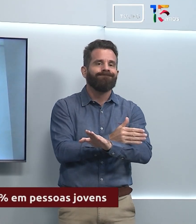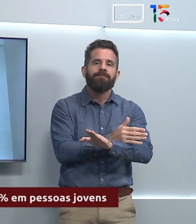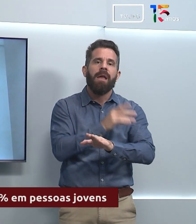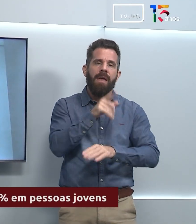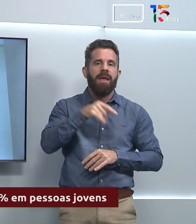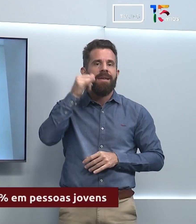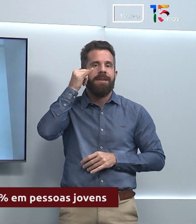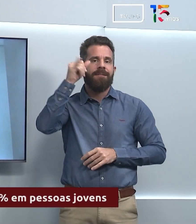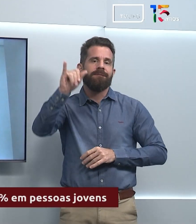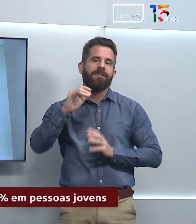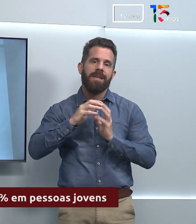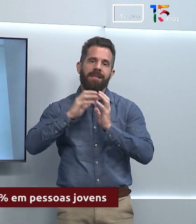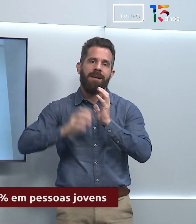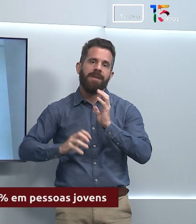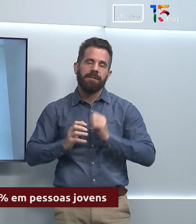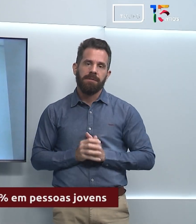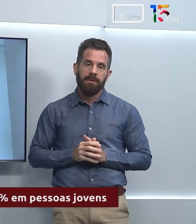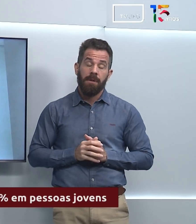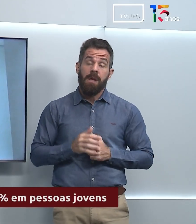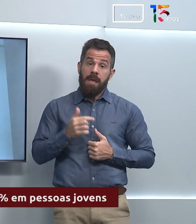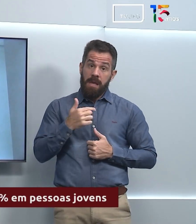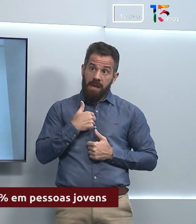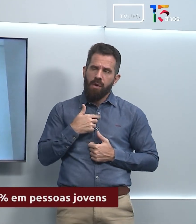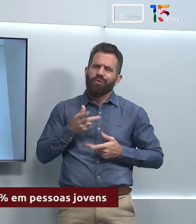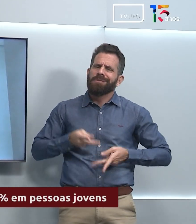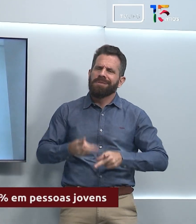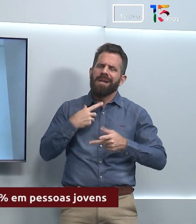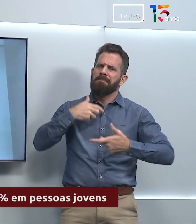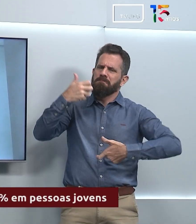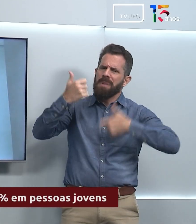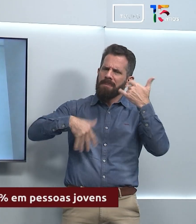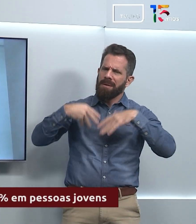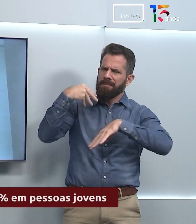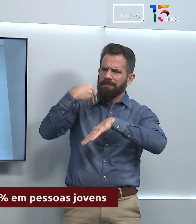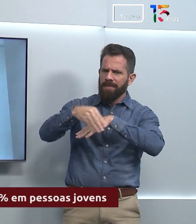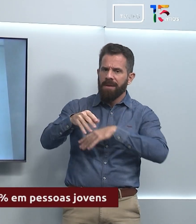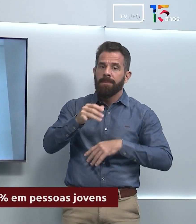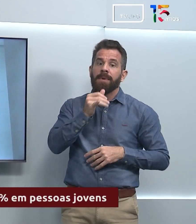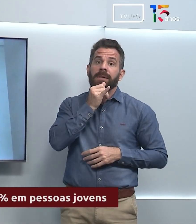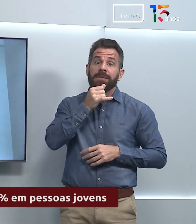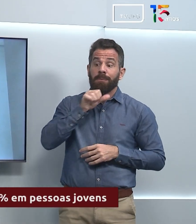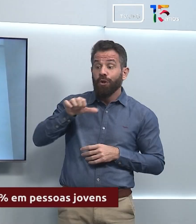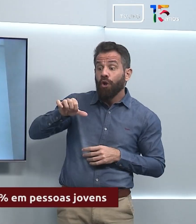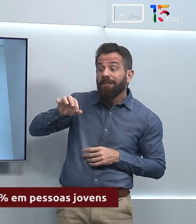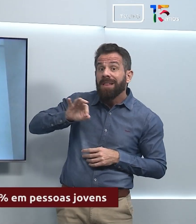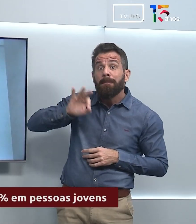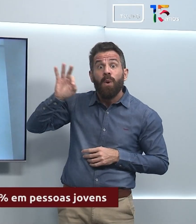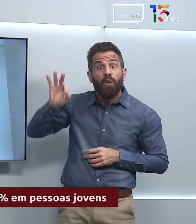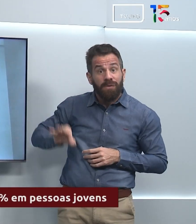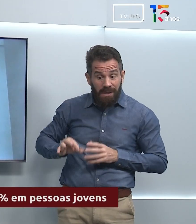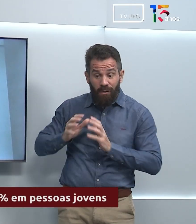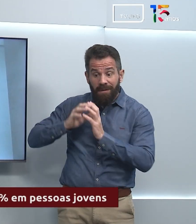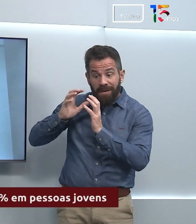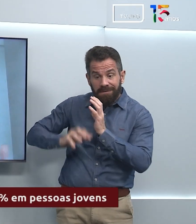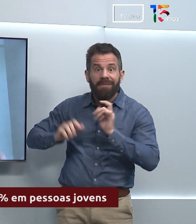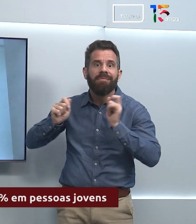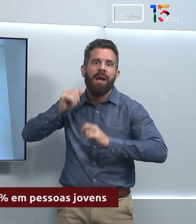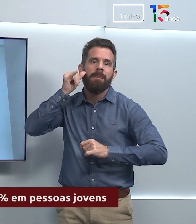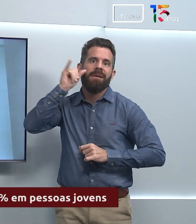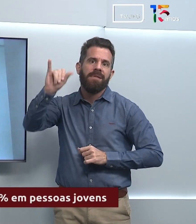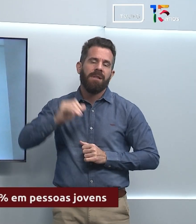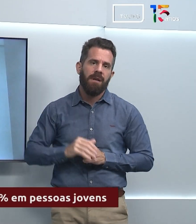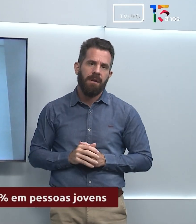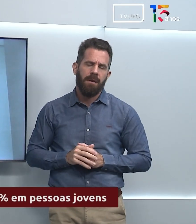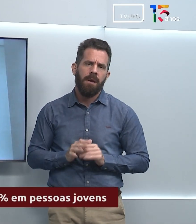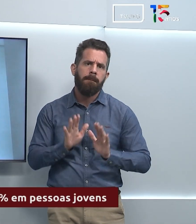dos AVC, gente, eles poderiam ser prevenidos com mudança de estilo de vida. E o principal fator de risco, quando a gente